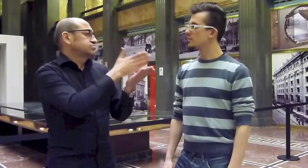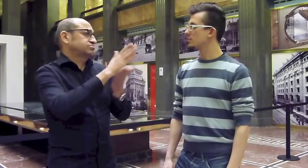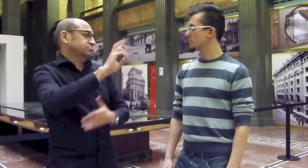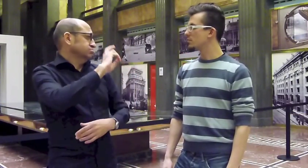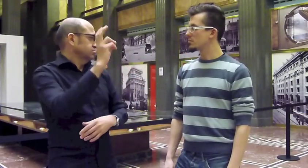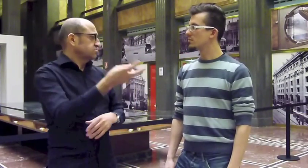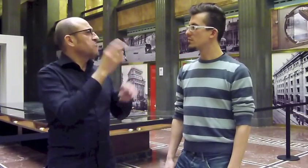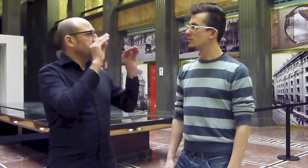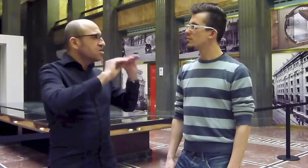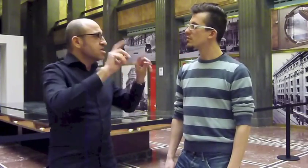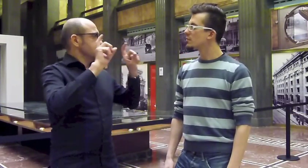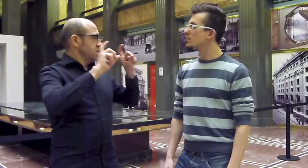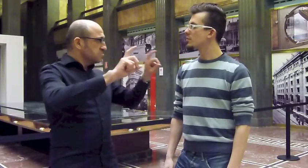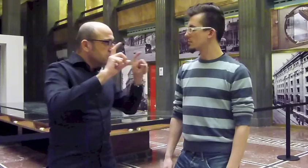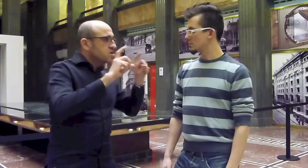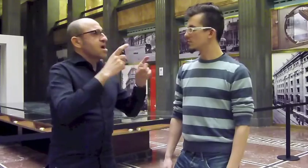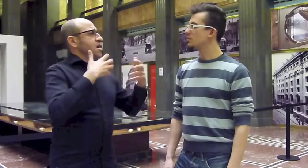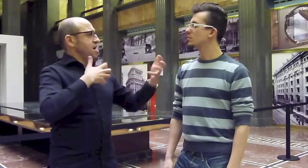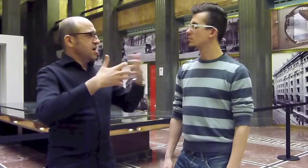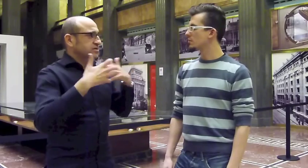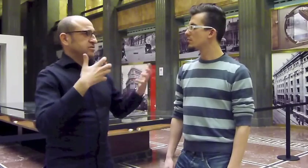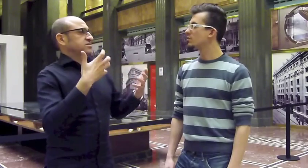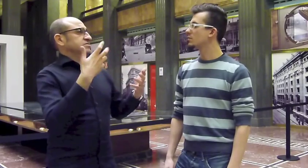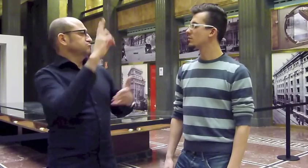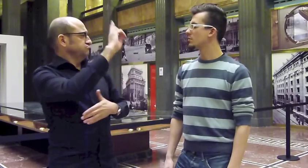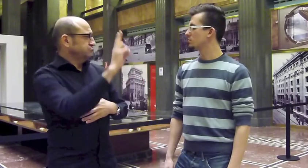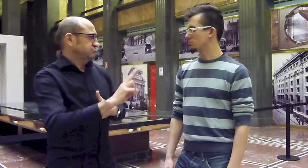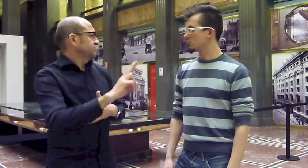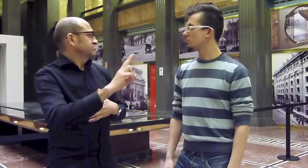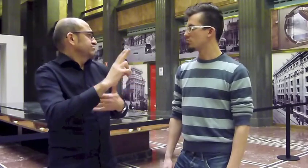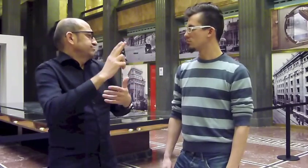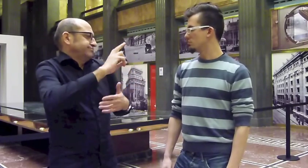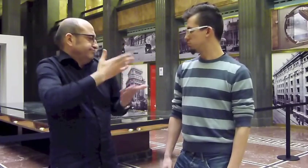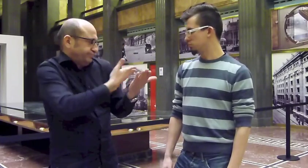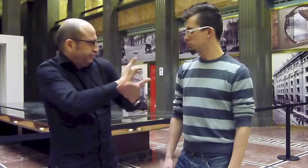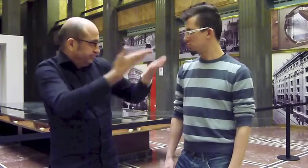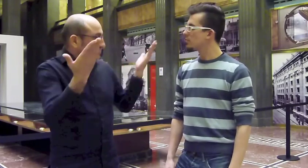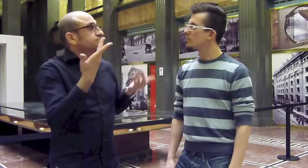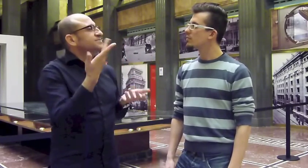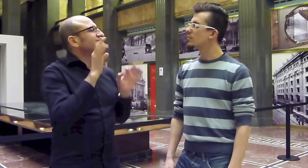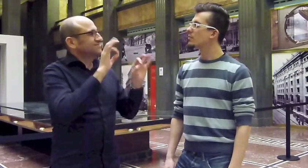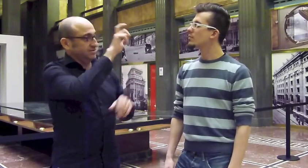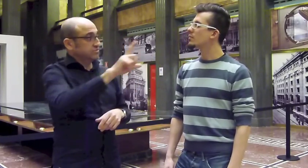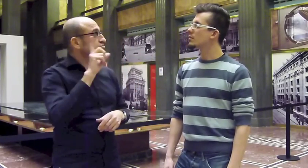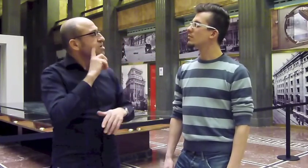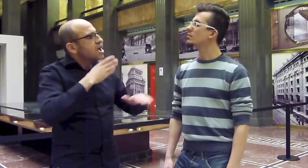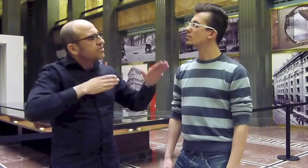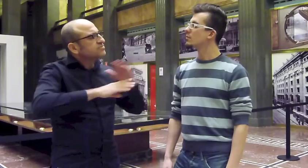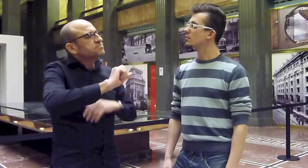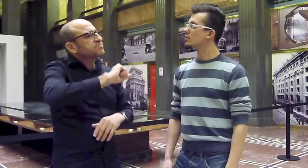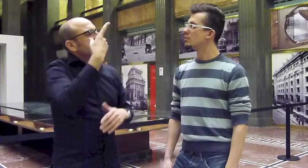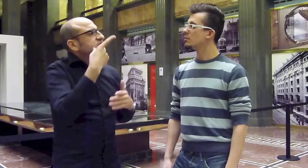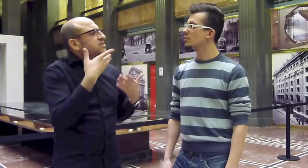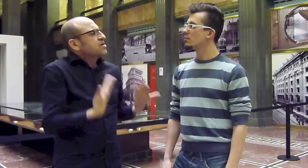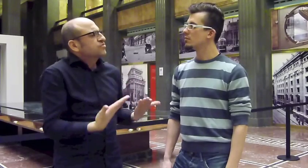¿Qué ámbitos de la cultura, en todas sus expresiones, son actualmente más